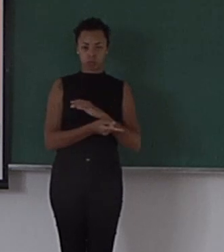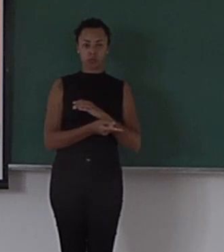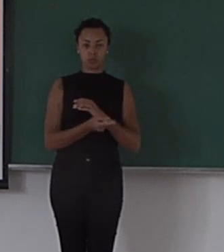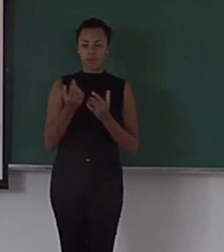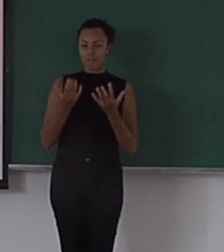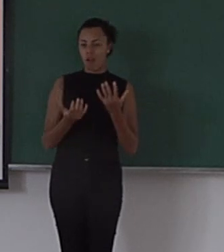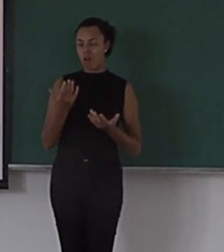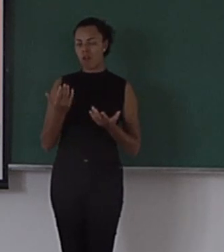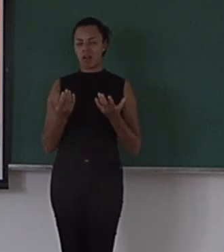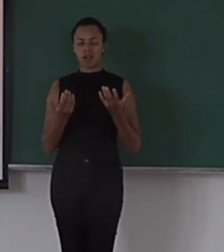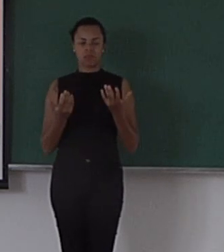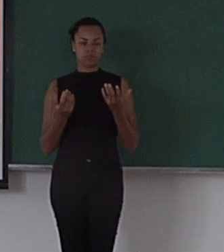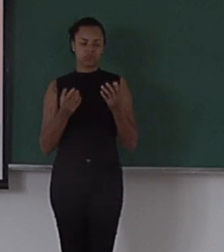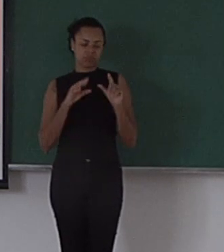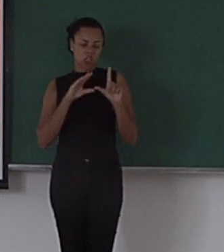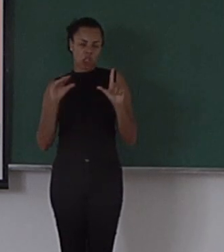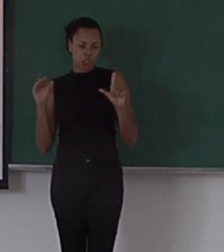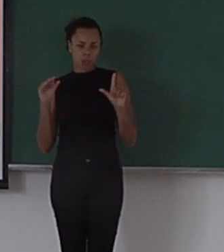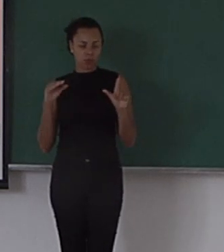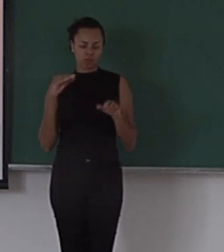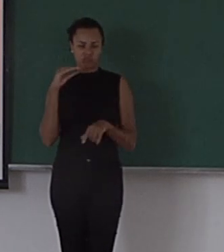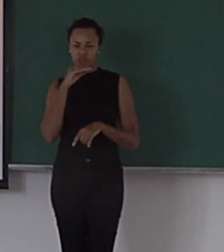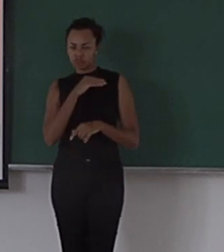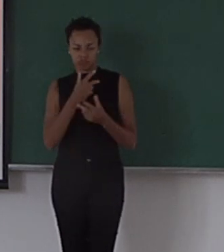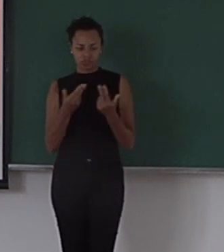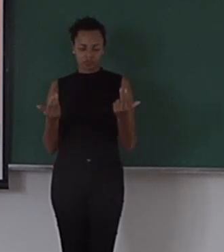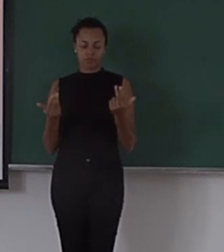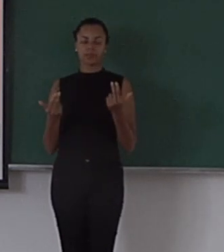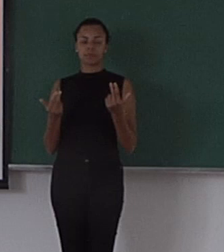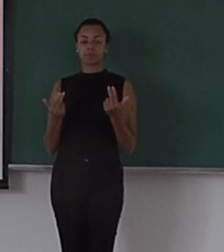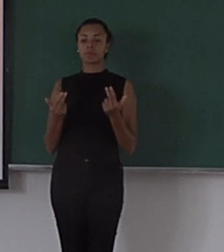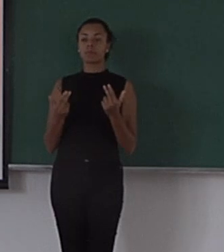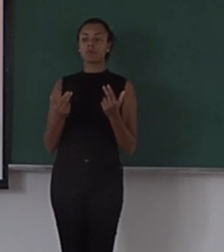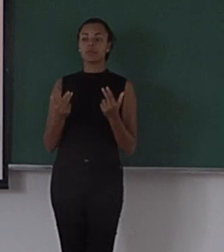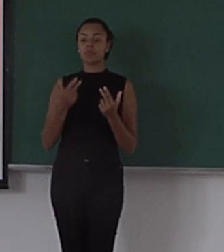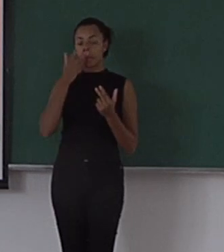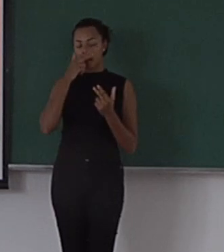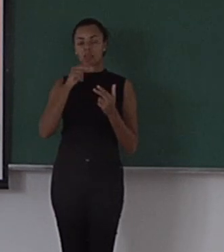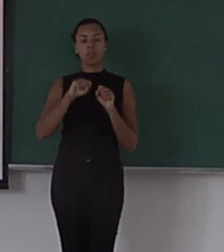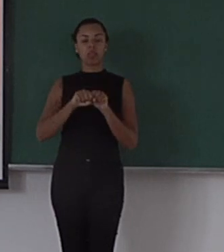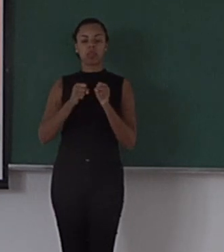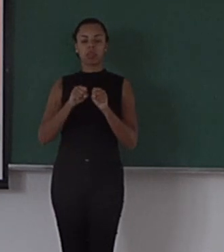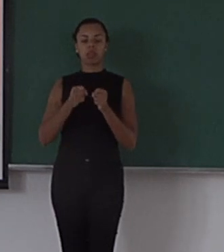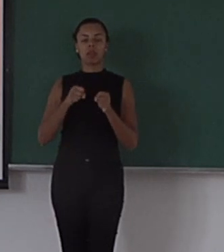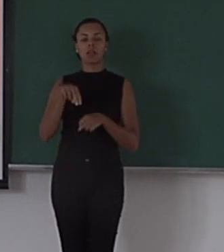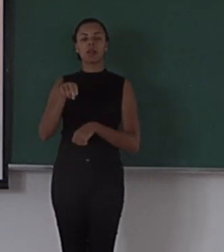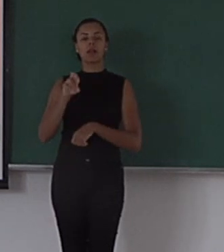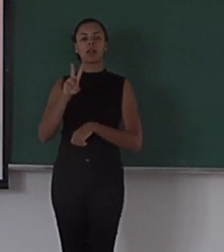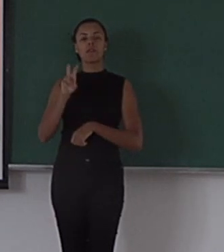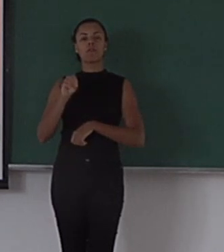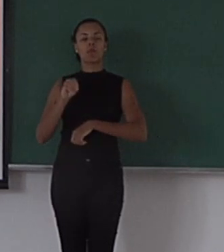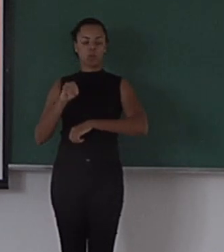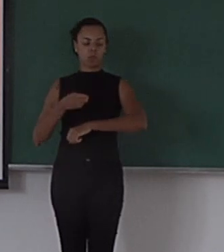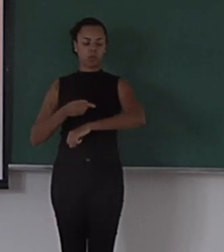seja o fogo, seja o líquido superaquecido, seja alguma substância química, ele vai destruindo as inervações, as